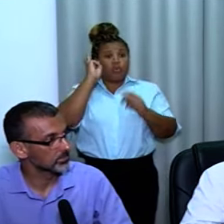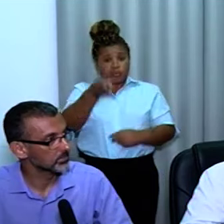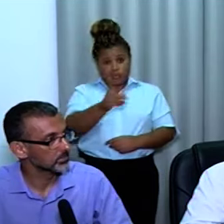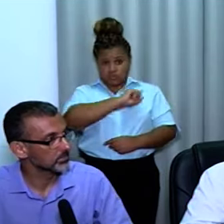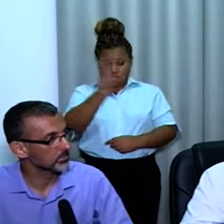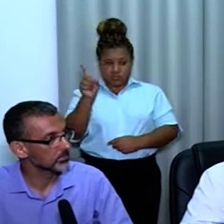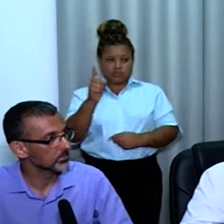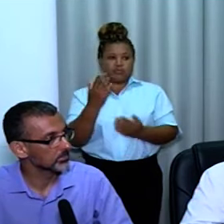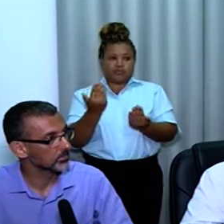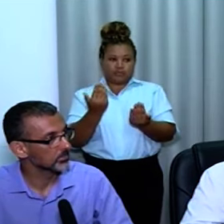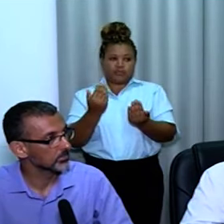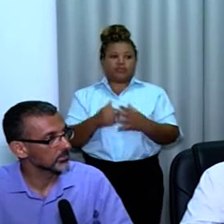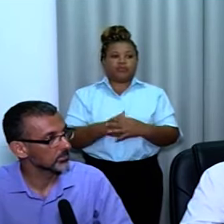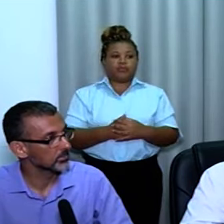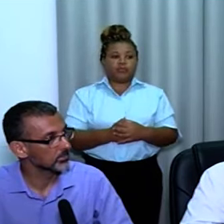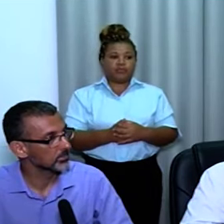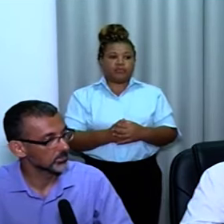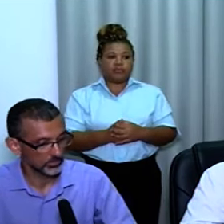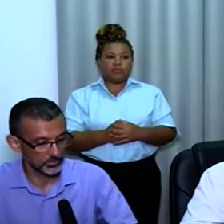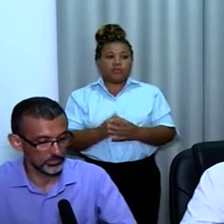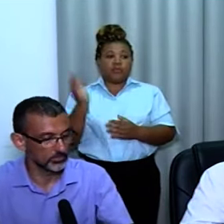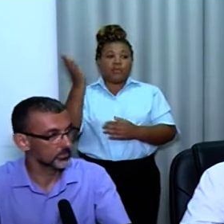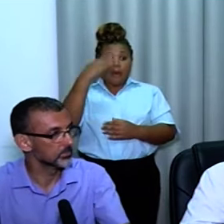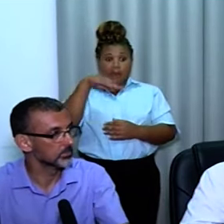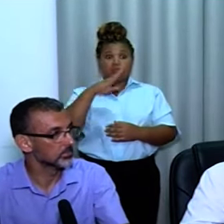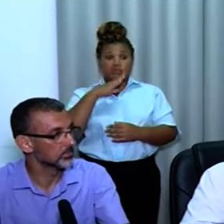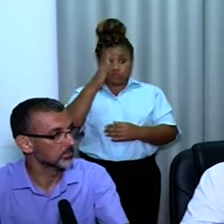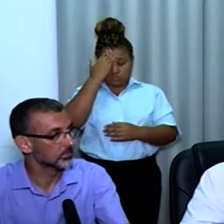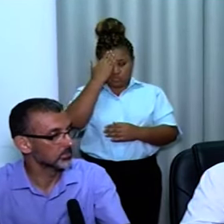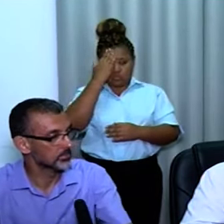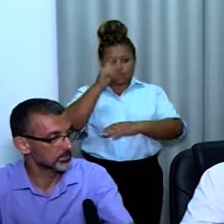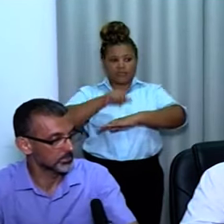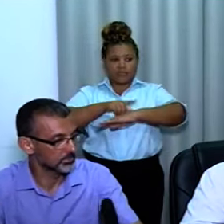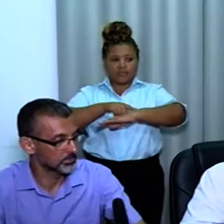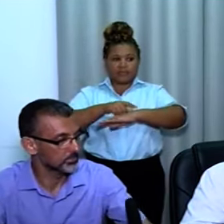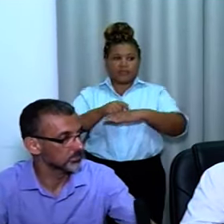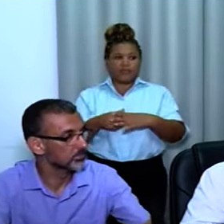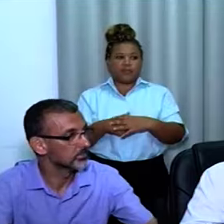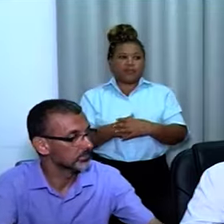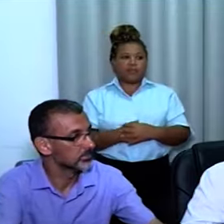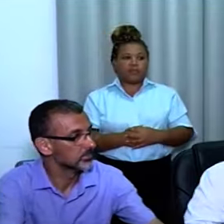Les autres si on peut faire contact tracing pour ça des gens suspectés là.